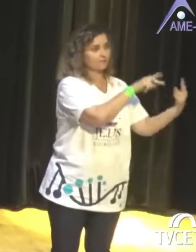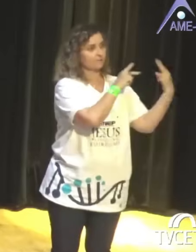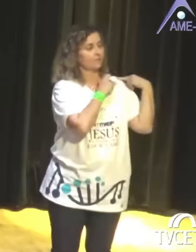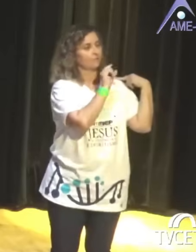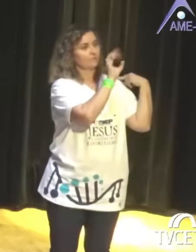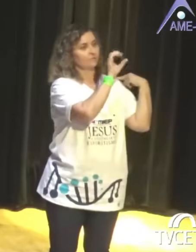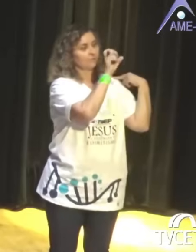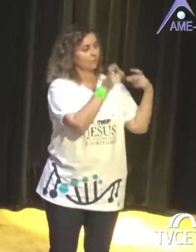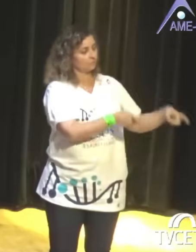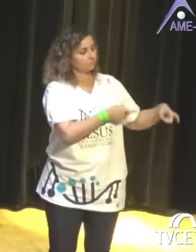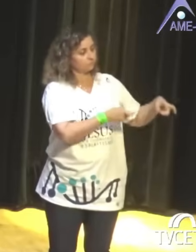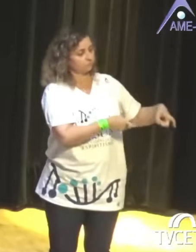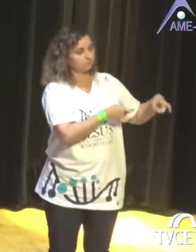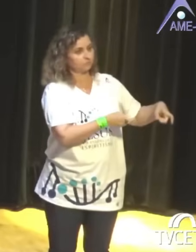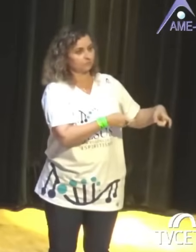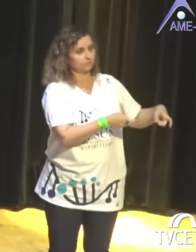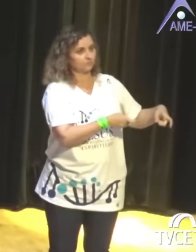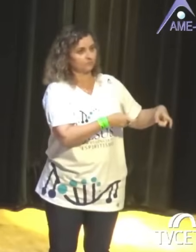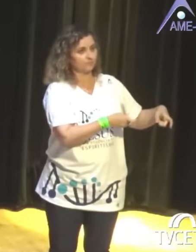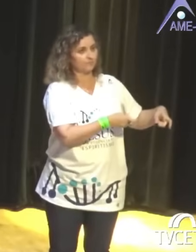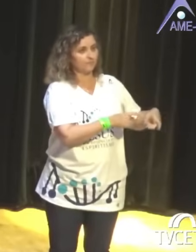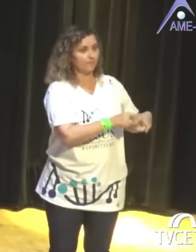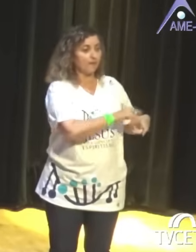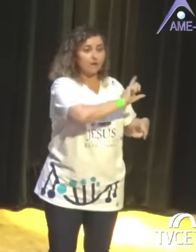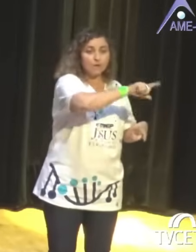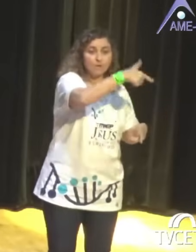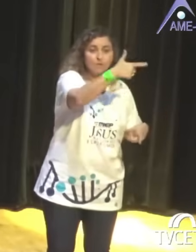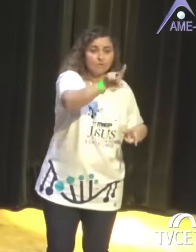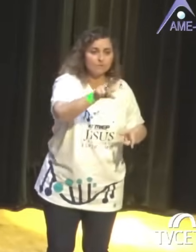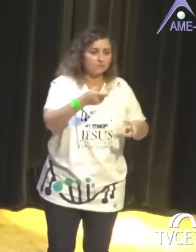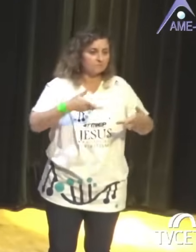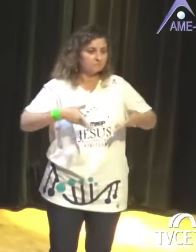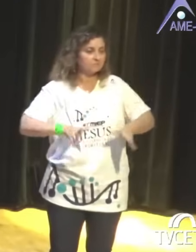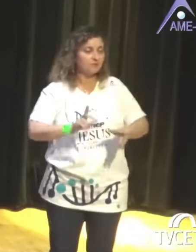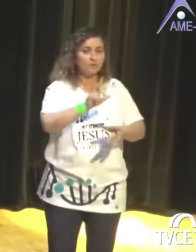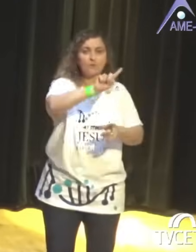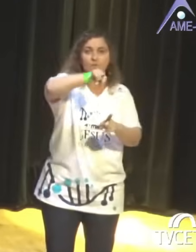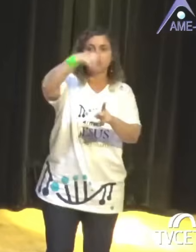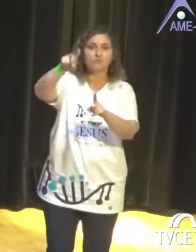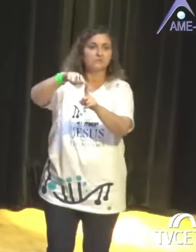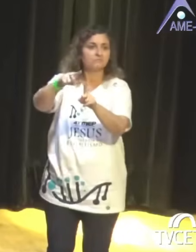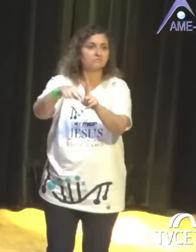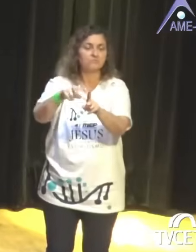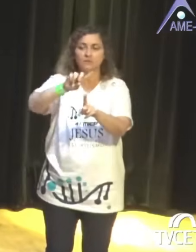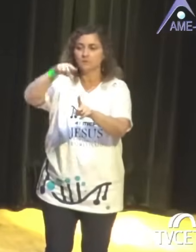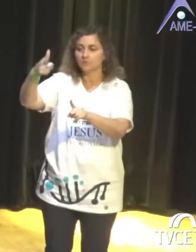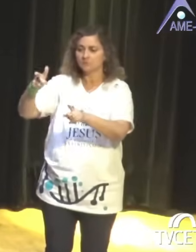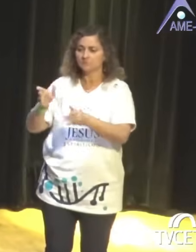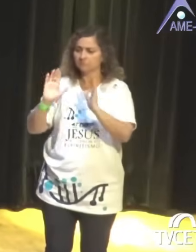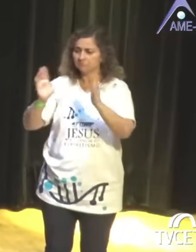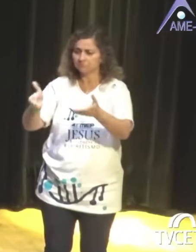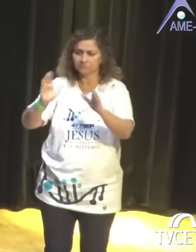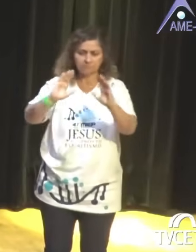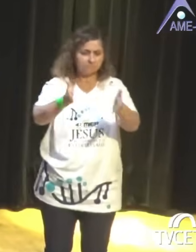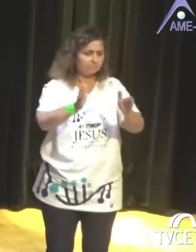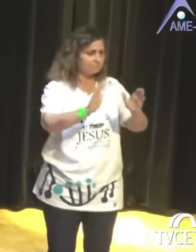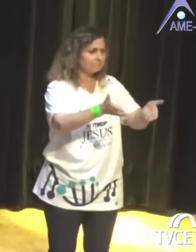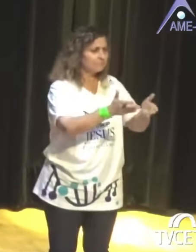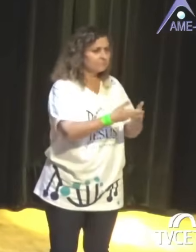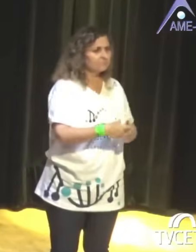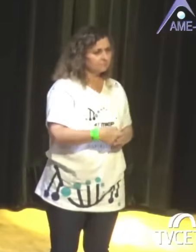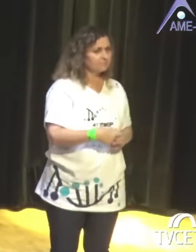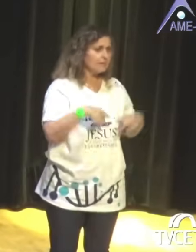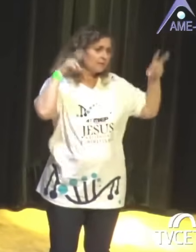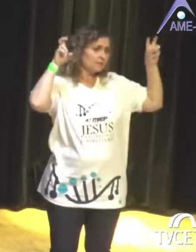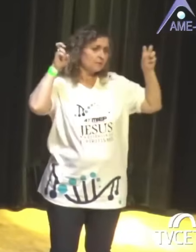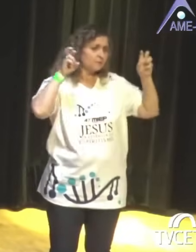cuida da Maternidade tem outro que cuida entendeu todos os assuntos é um Deus para cada assunto e aí você levava um